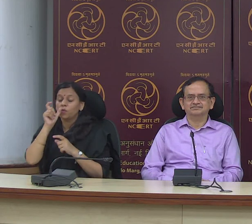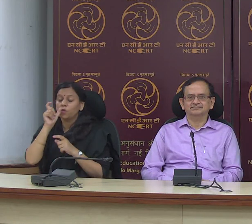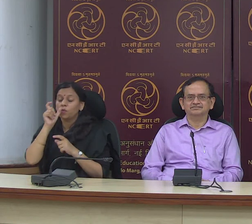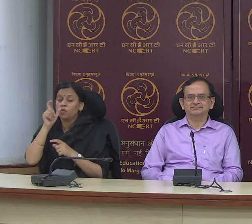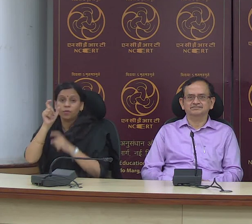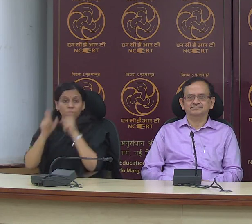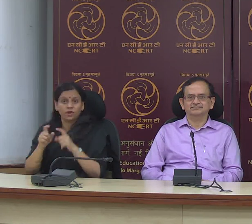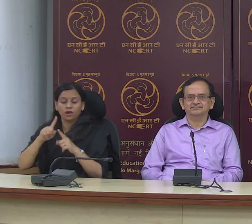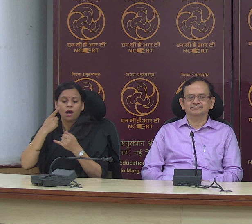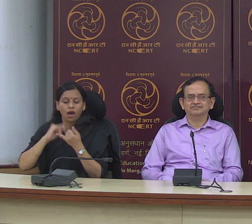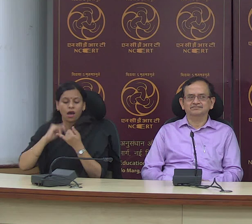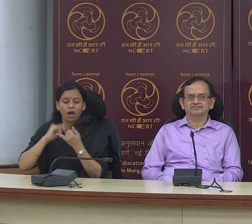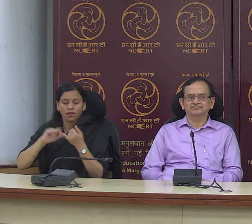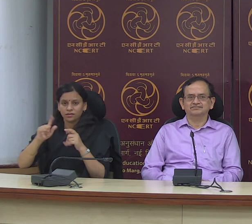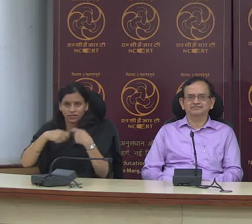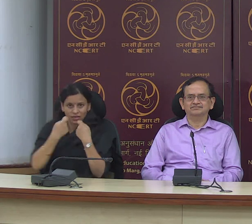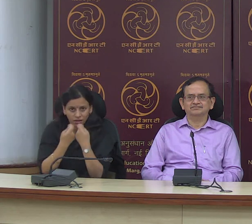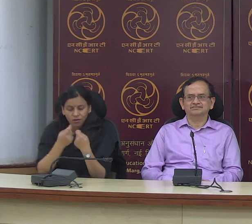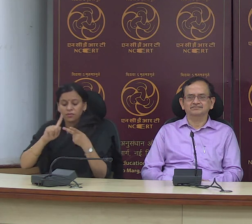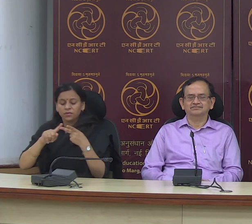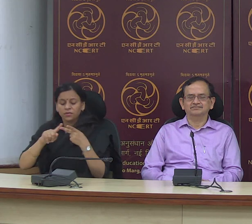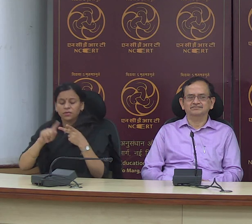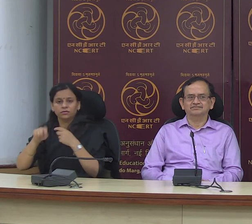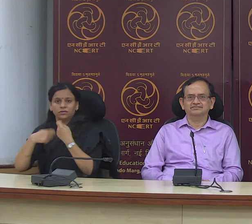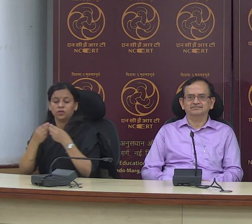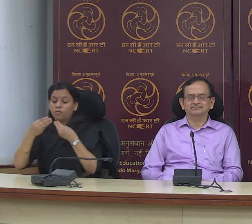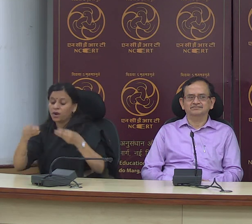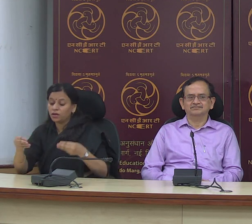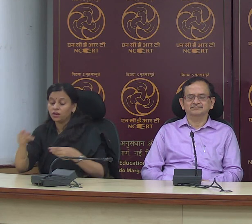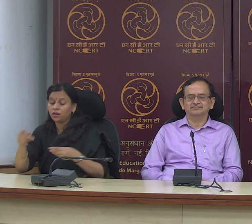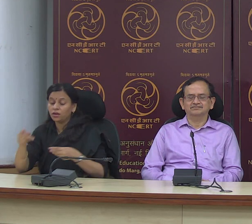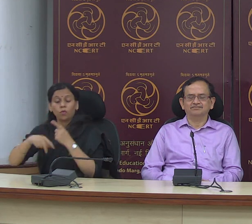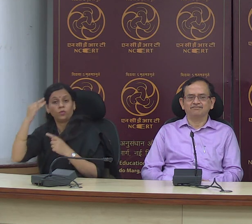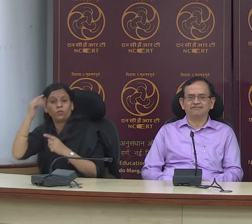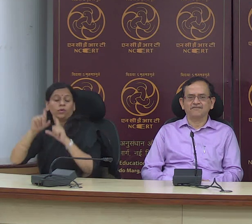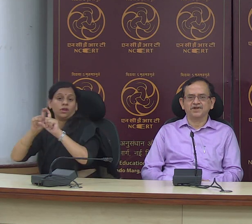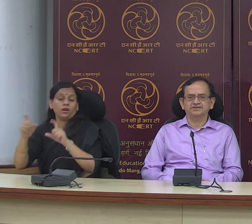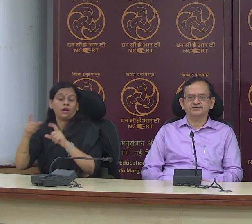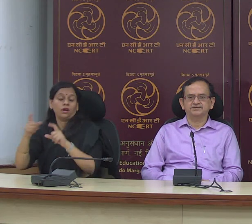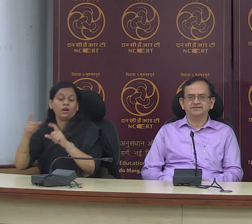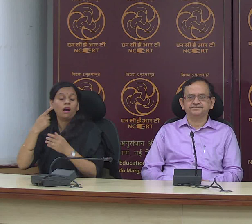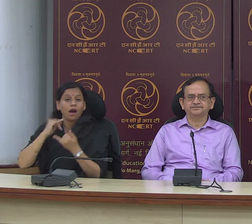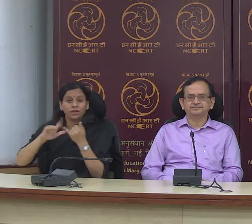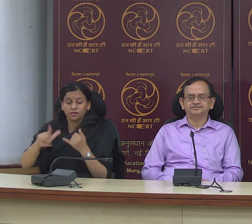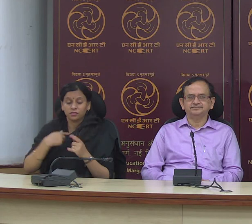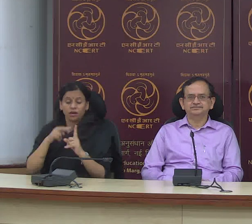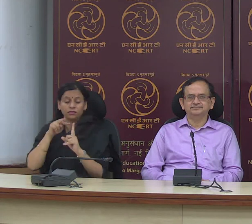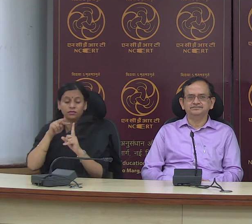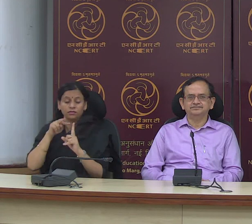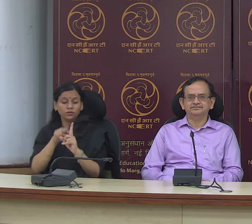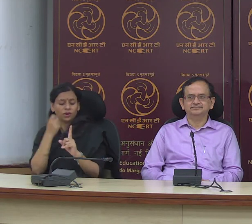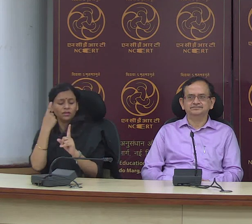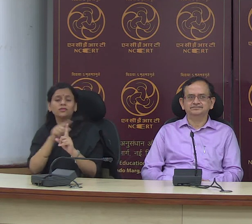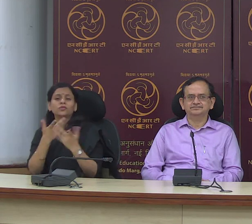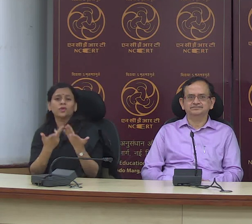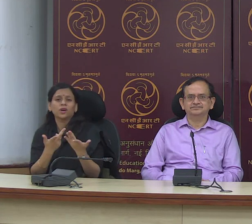वुड बी इन ISL, एंड सेकेंड एक्सपर्टीज हमें चाहिए जो कंटेंट की है, बिकॉज ISL एज पर माई अंडरस्टैंडिंग